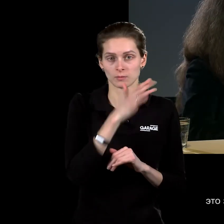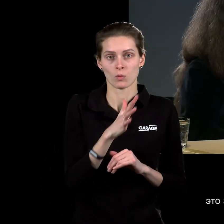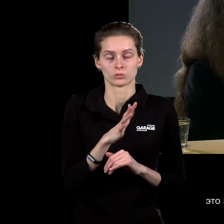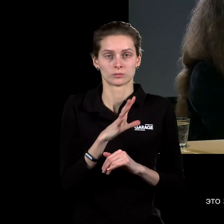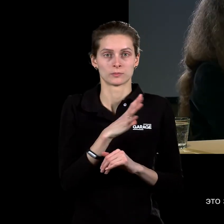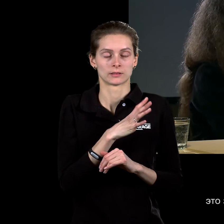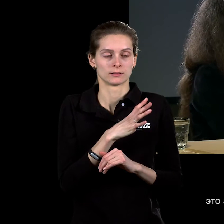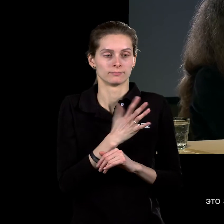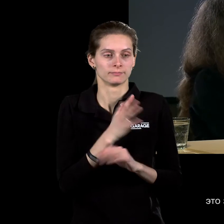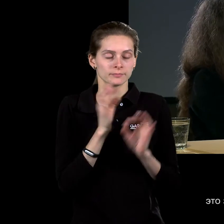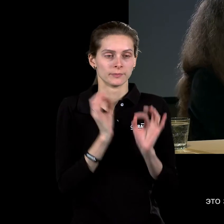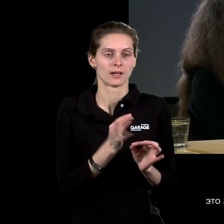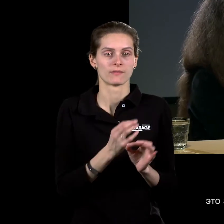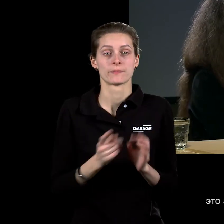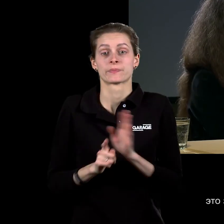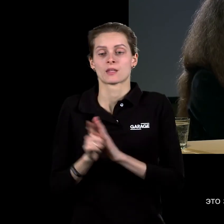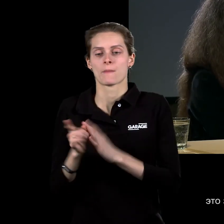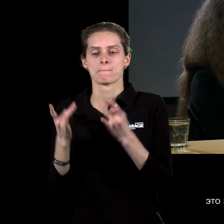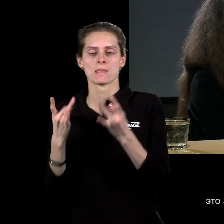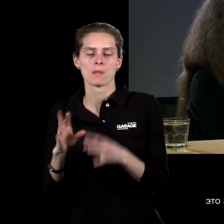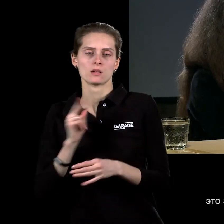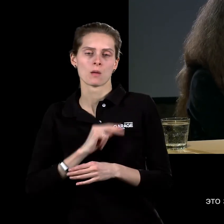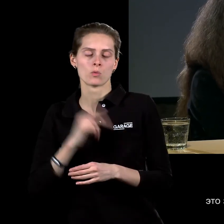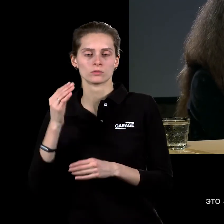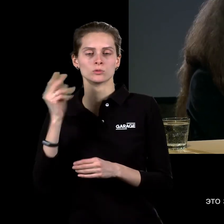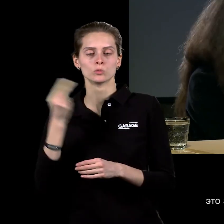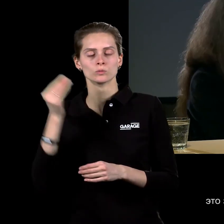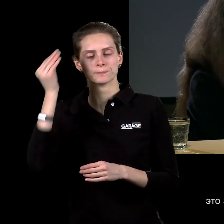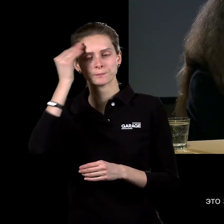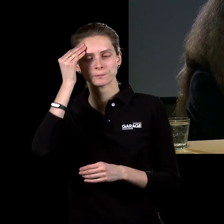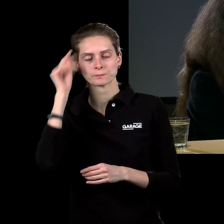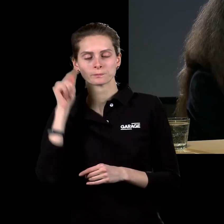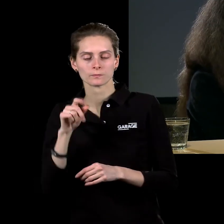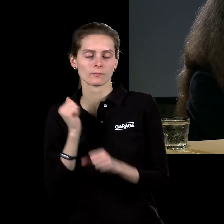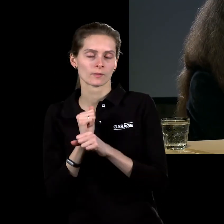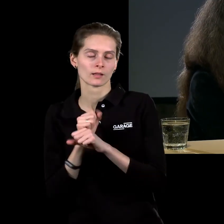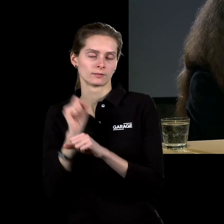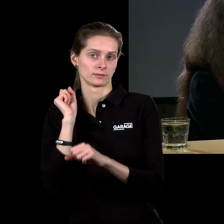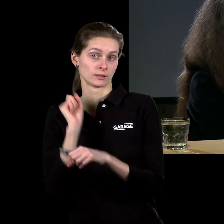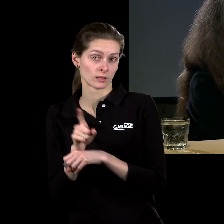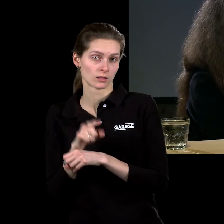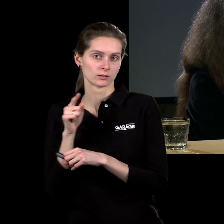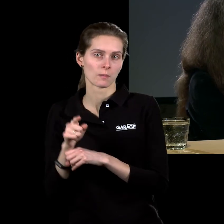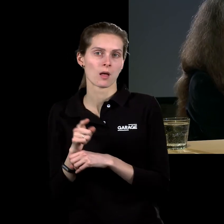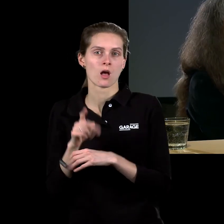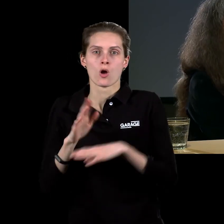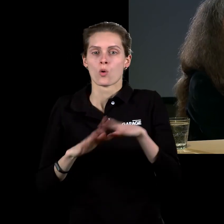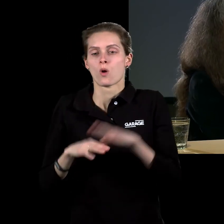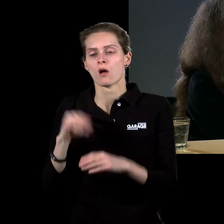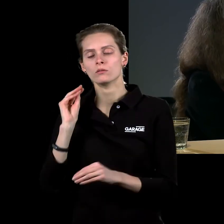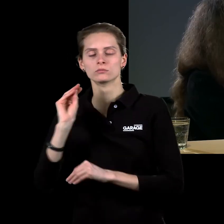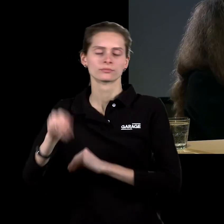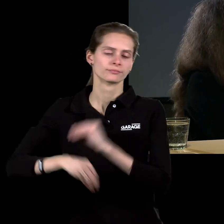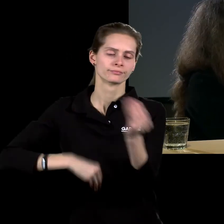Если минималистские работы – это замысел художника, который исполнен на заказ, да, это никогда не, в них нет рукотворности, здесь